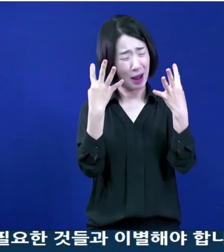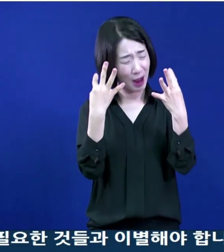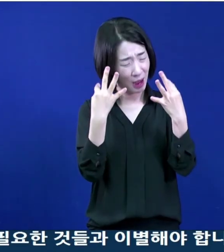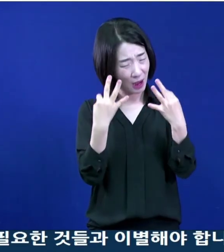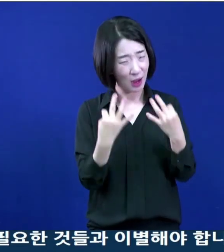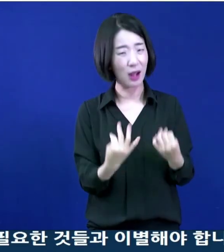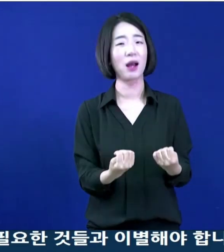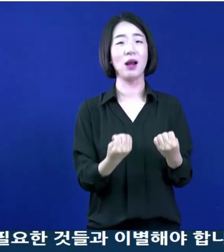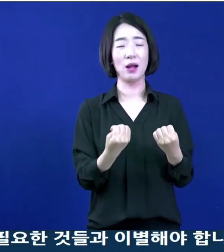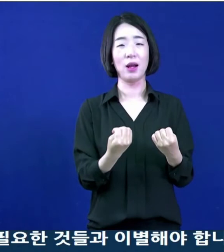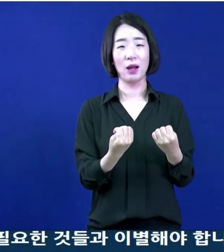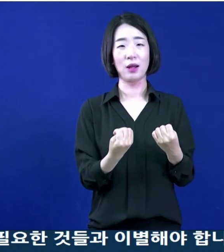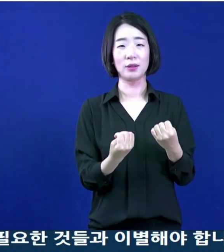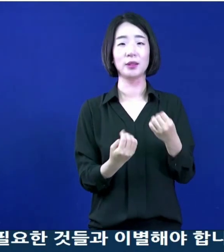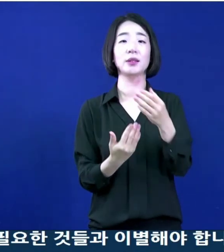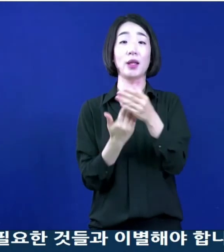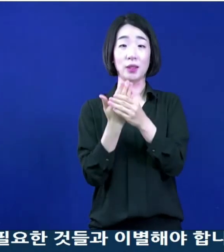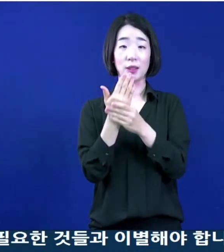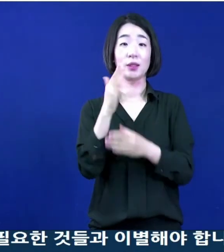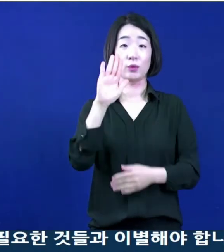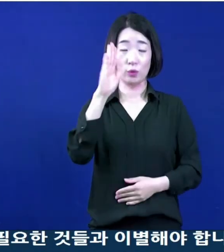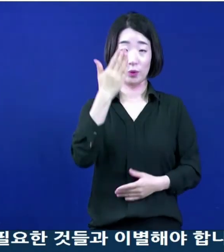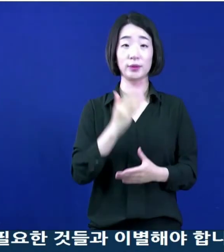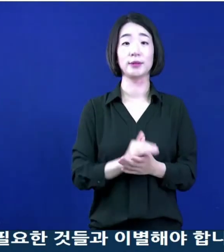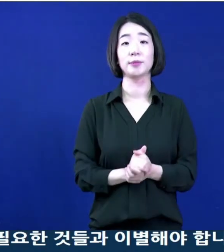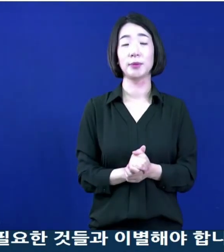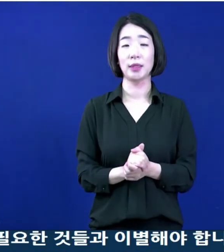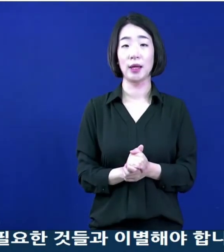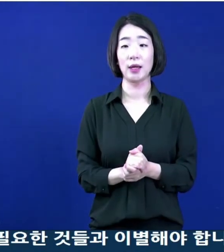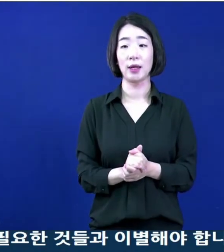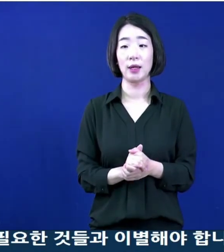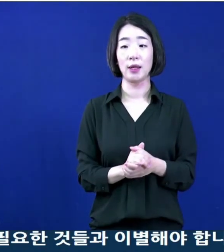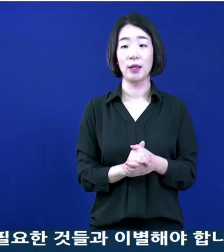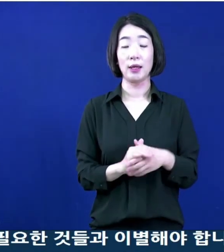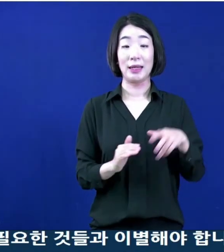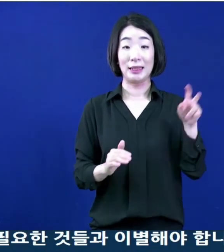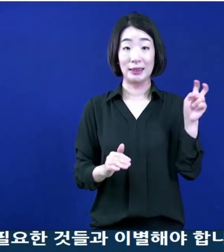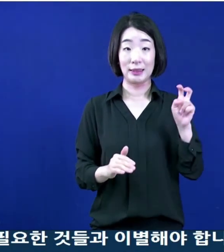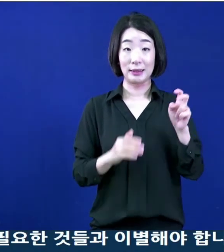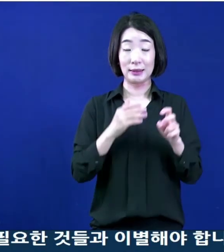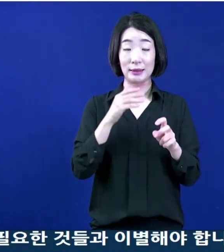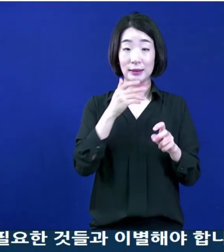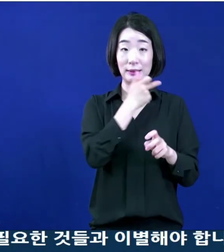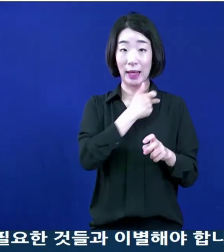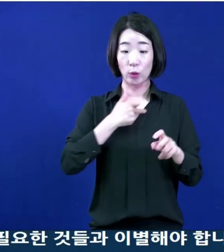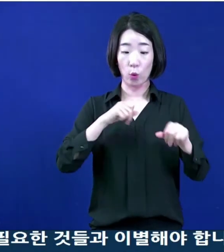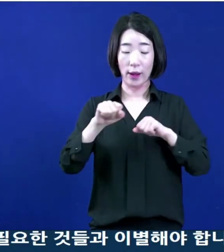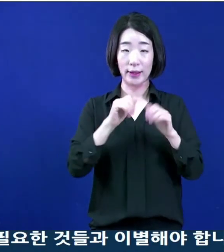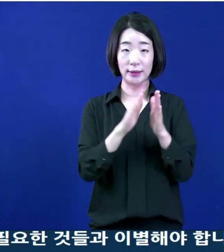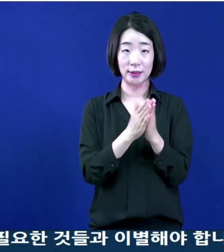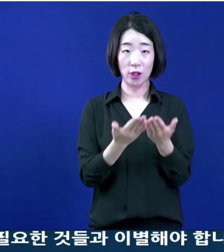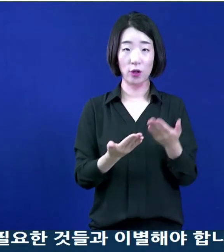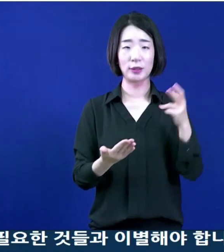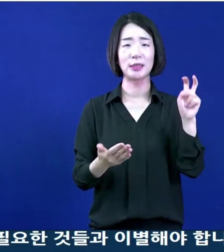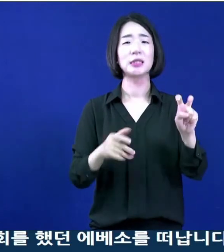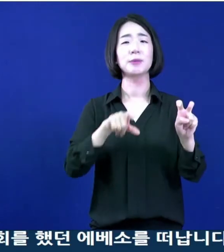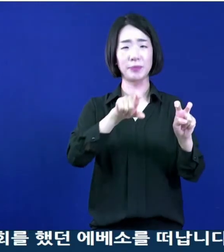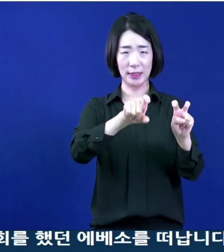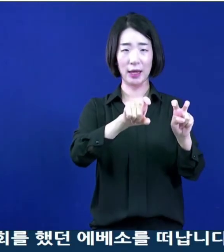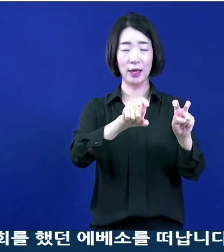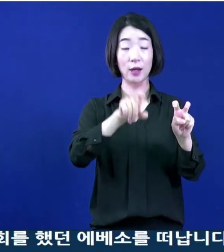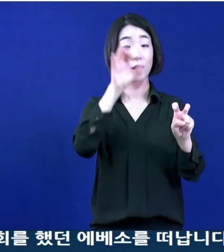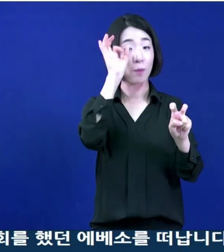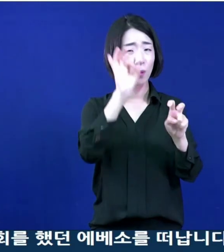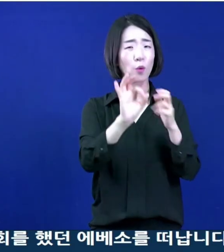생겼어요. 그래서 20장, 다음번 말씀인데 20장 4절을 보면 바울과 함께 움직이는